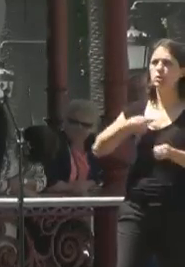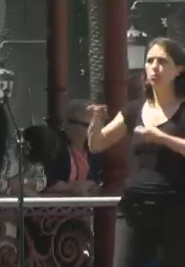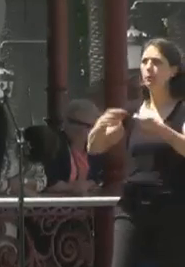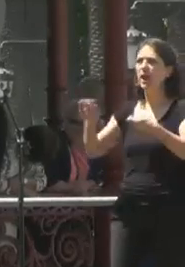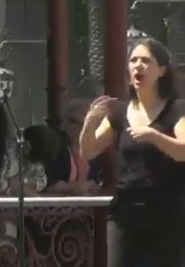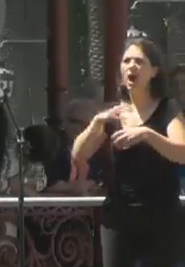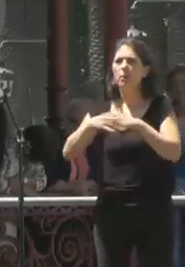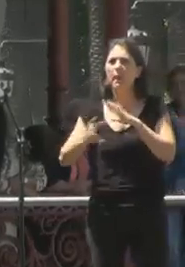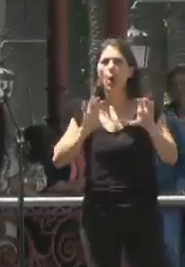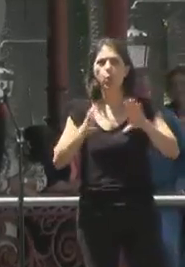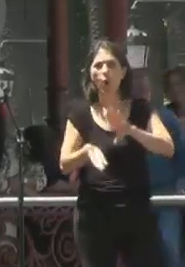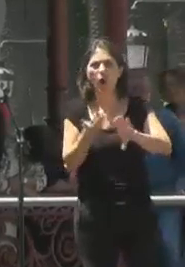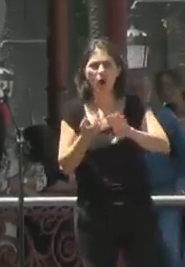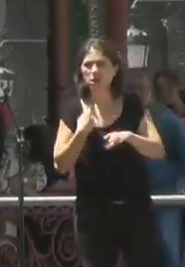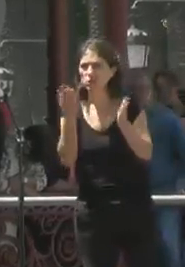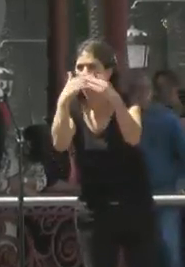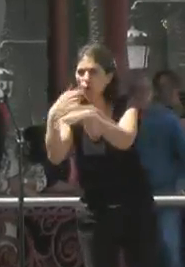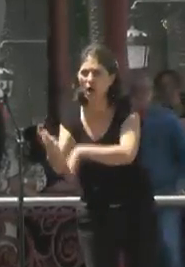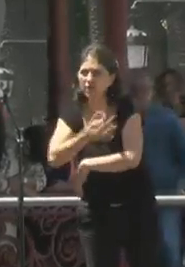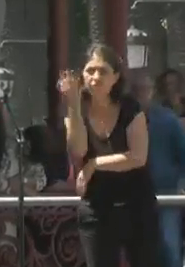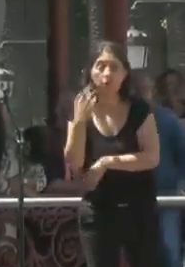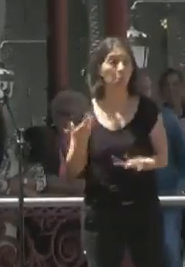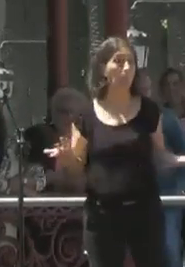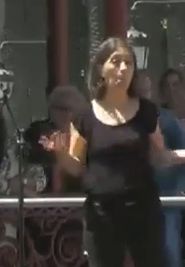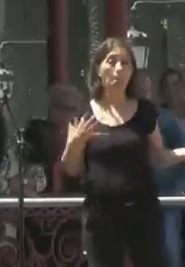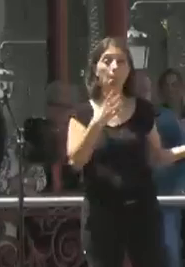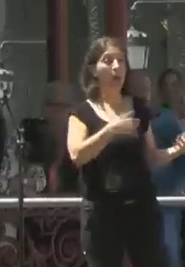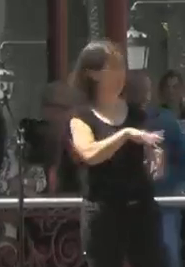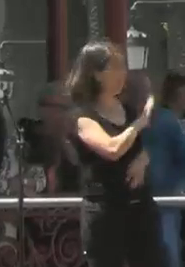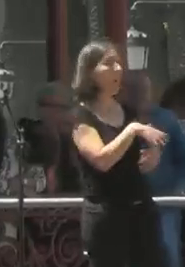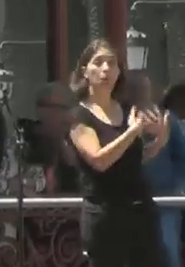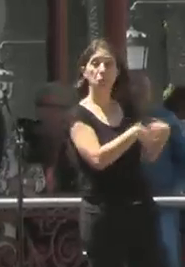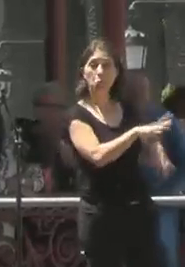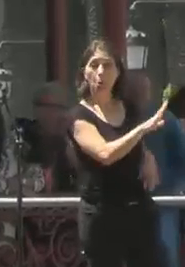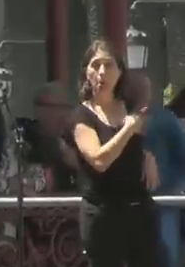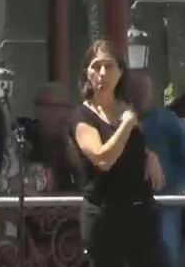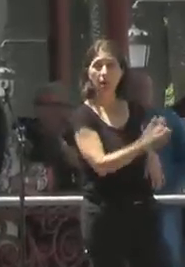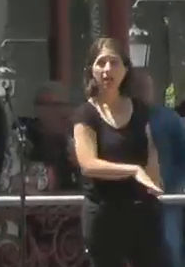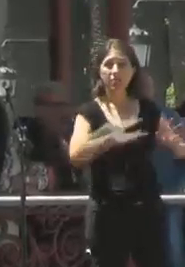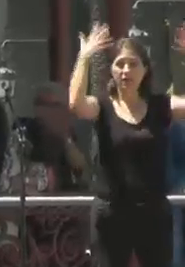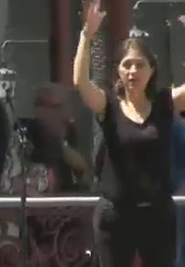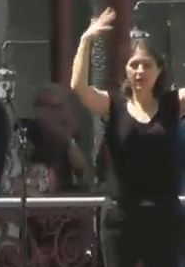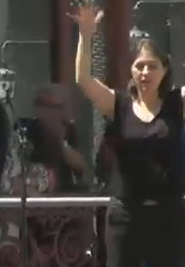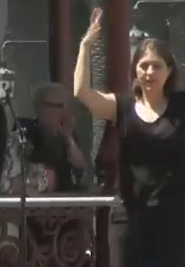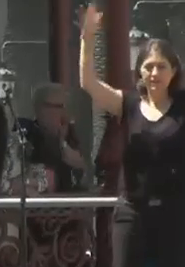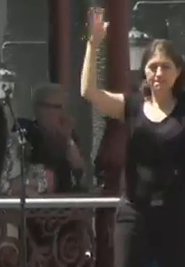Coruña, non? Parece que sí funcionan, non? Parece que sí.